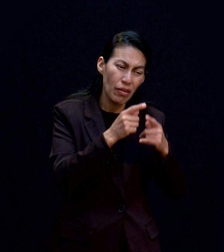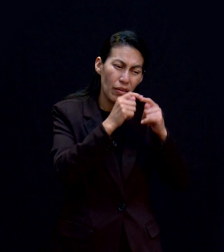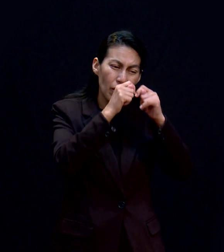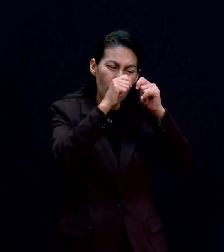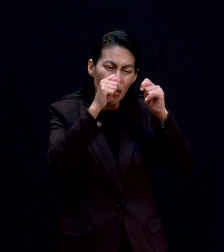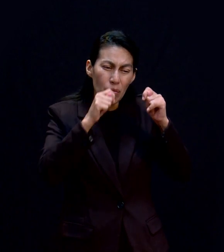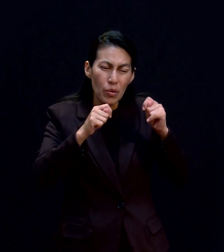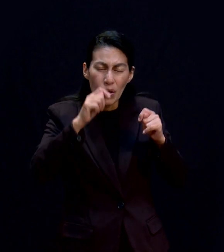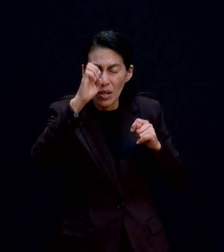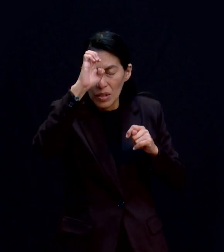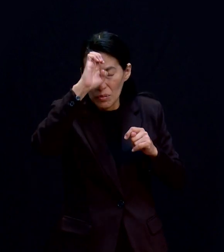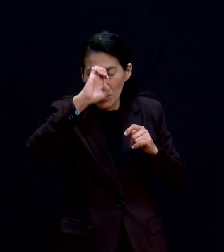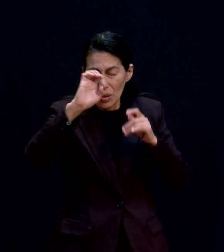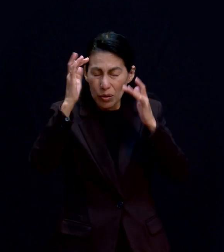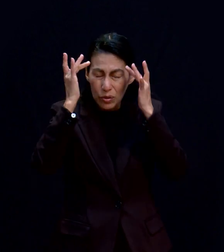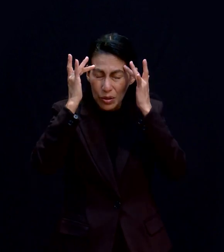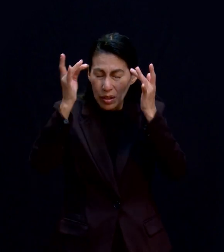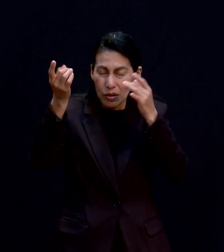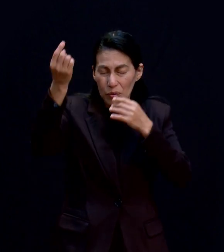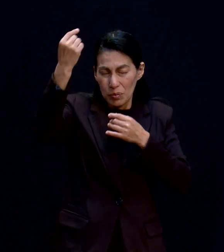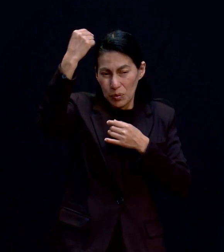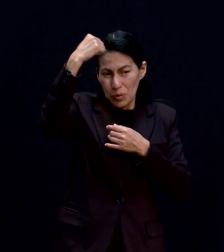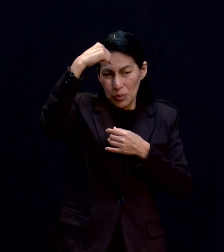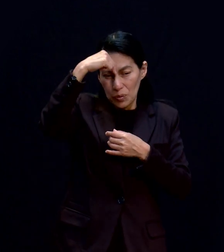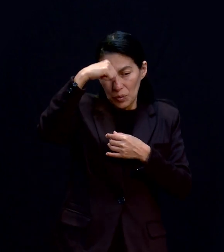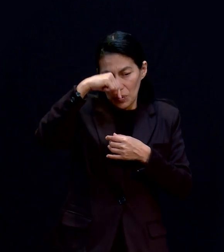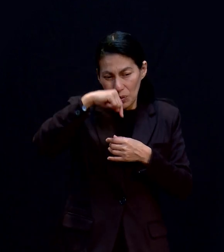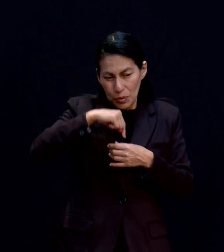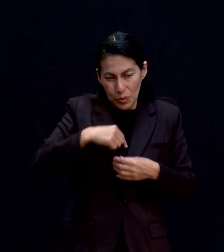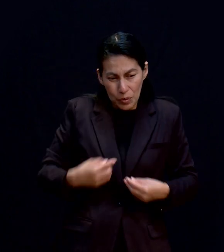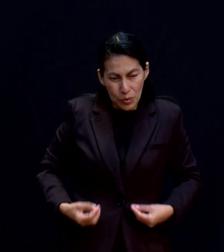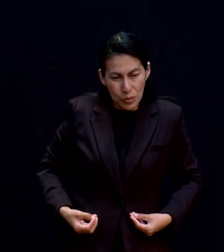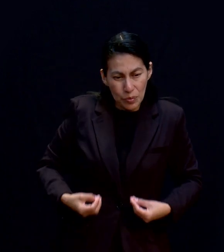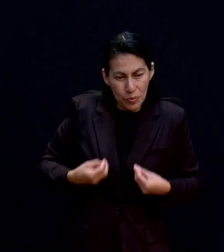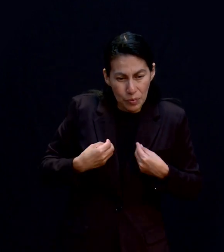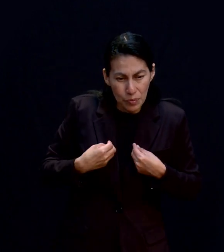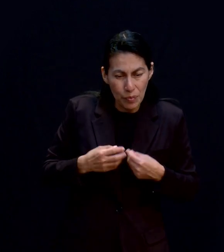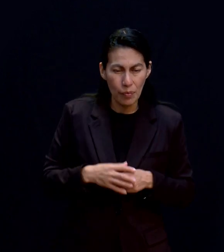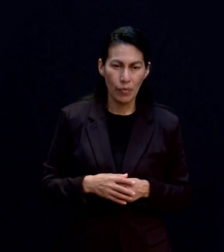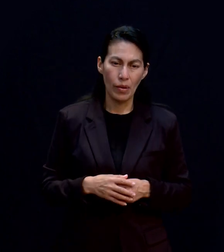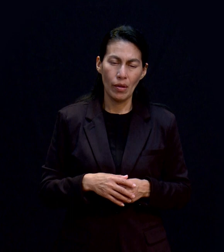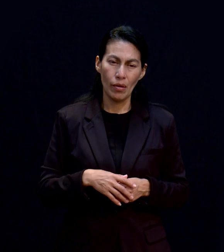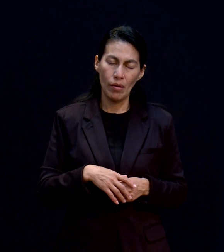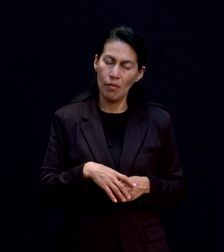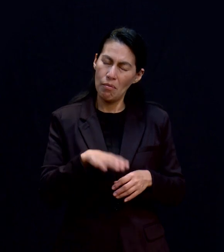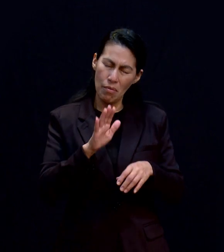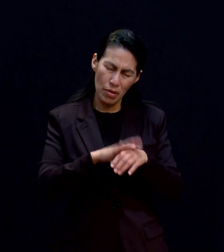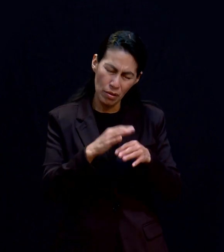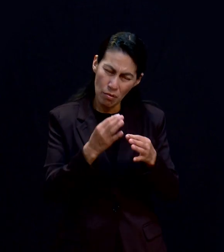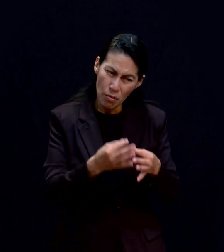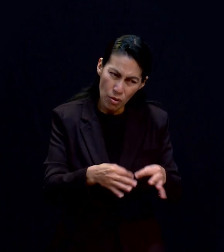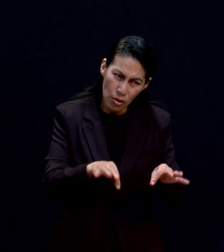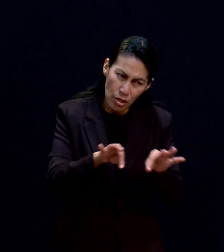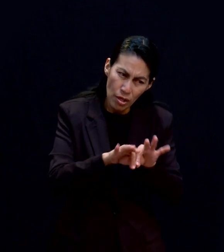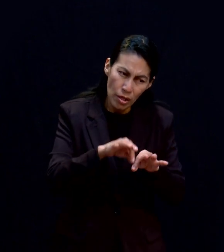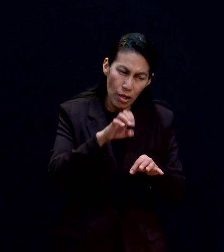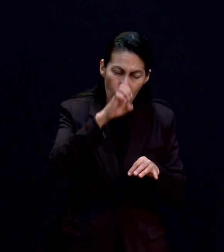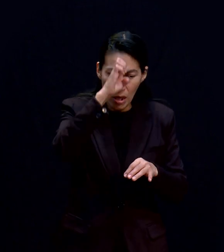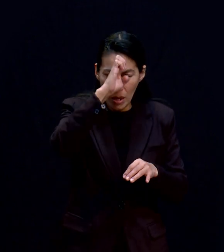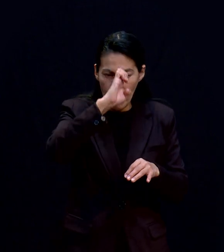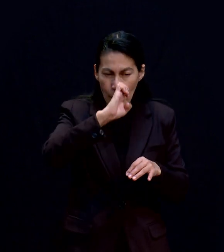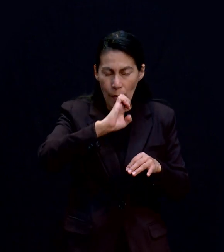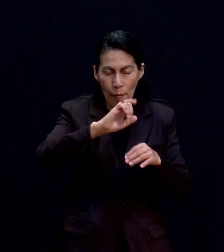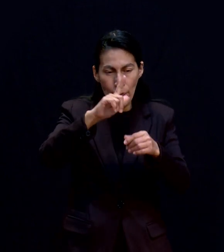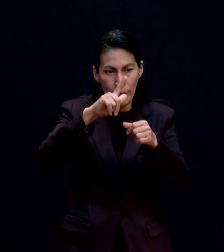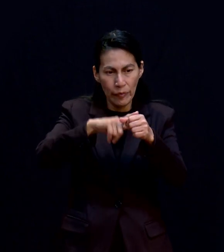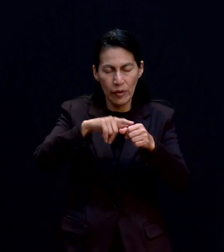no funciona una salud completa ni integral pero el elemento espiritual es muy importante